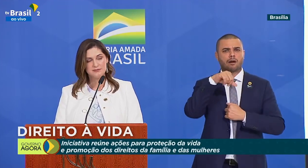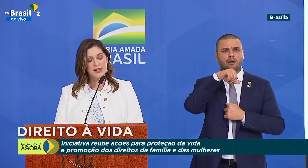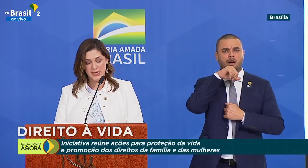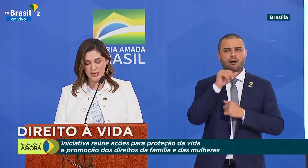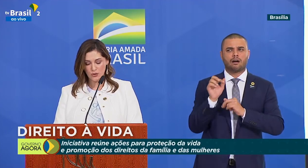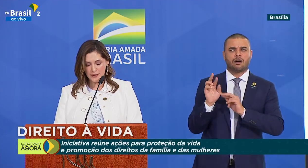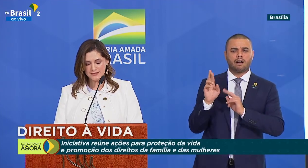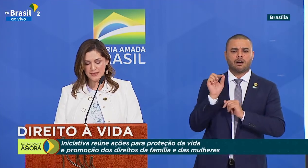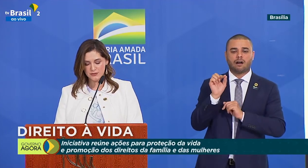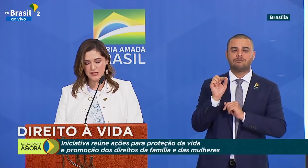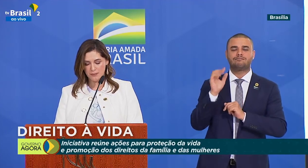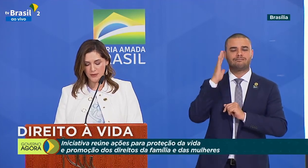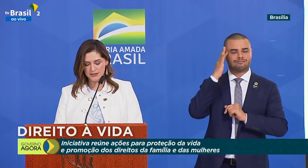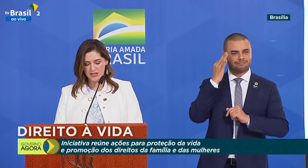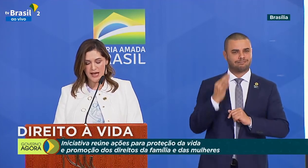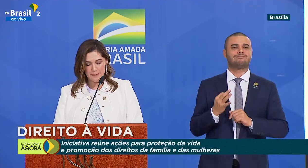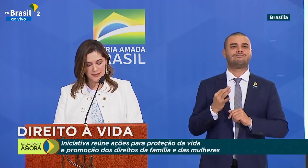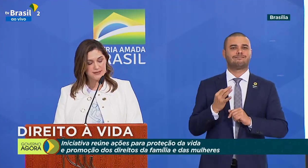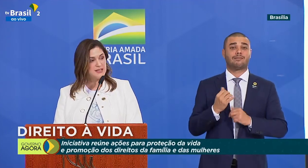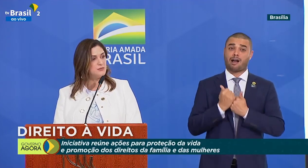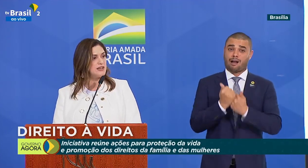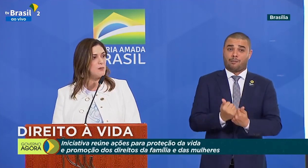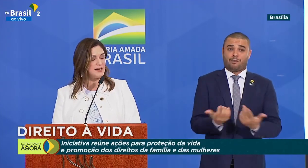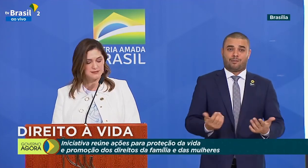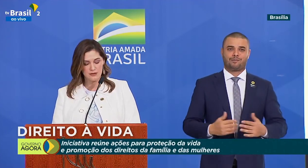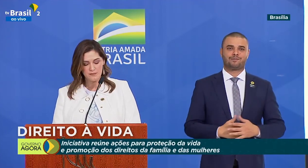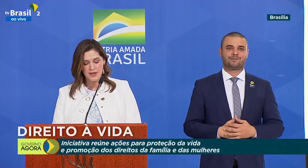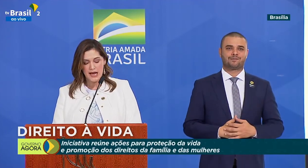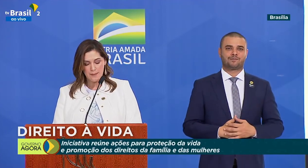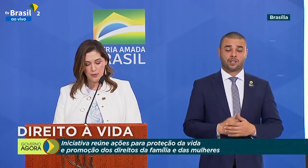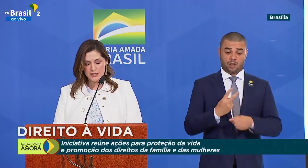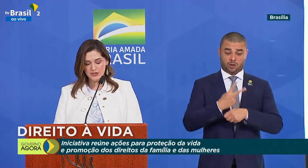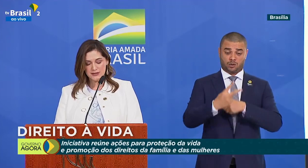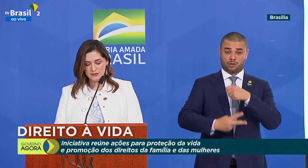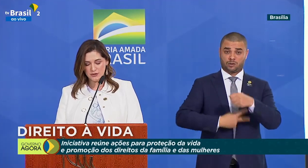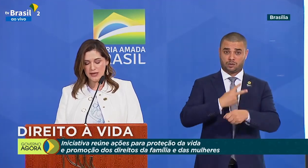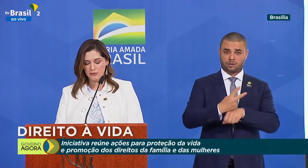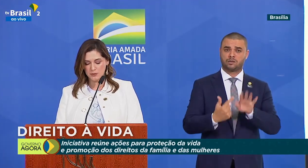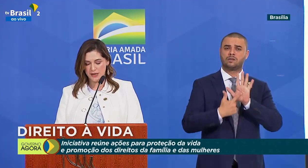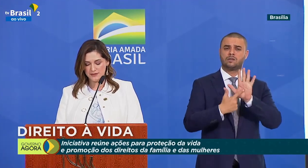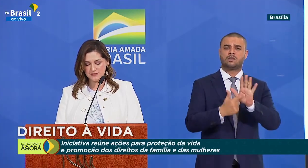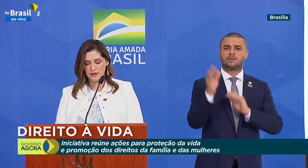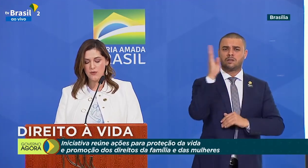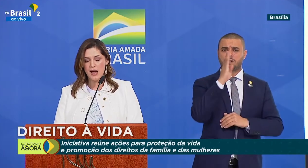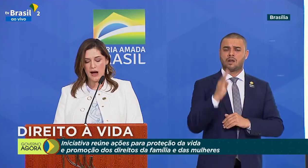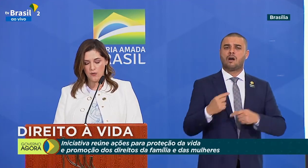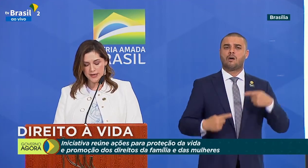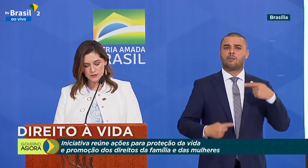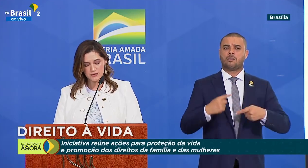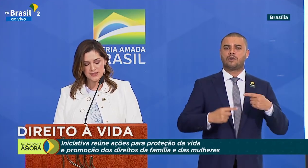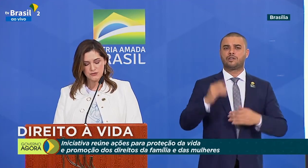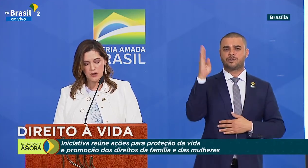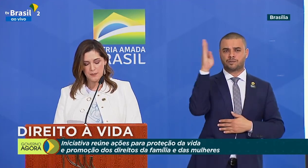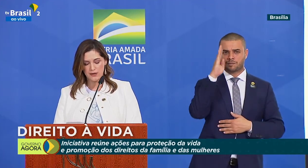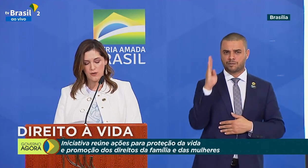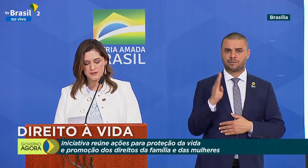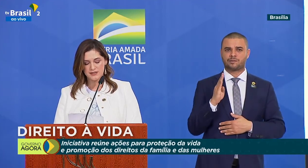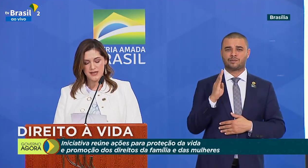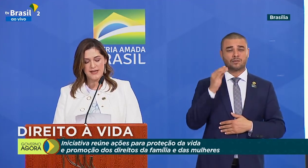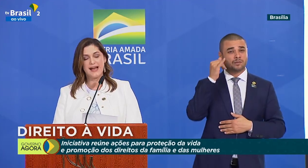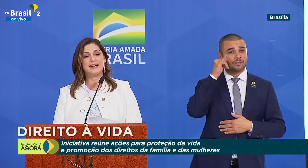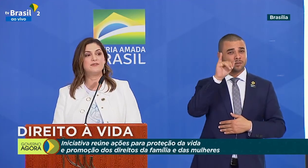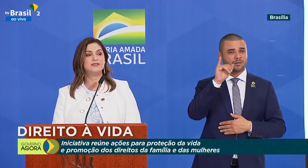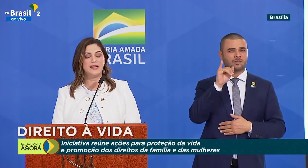iniciativa e dois anos depois apresentamos ao Brasil a política nacional de prevenção ao risco